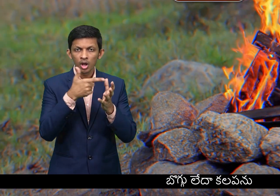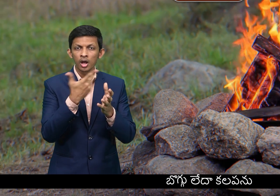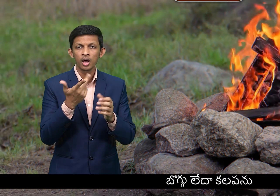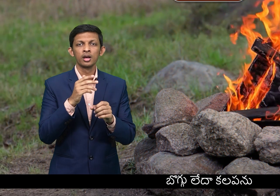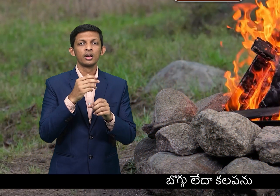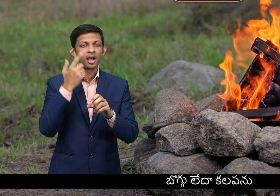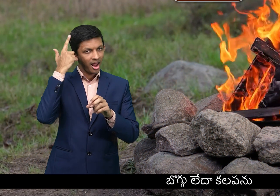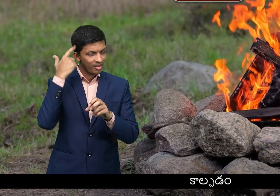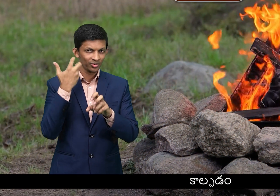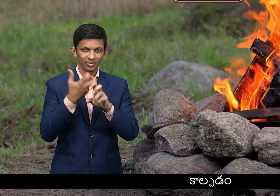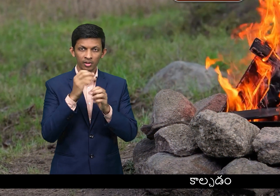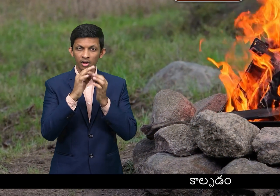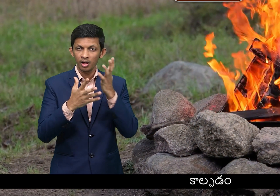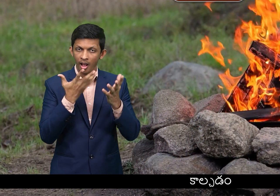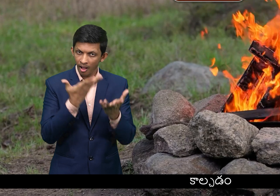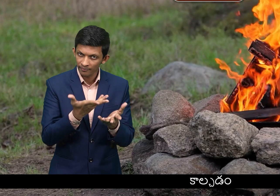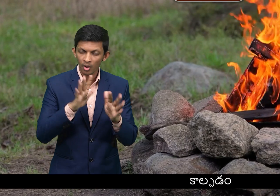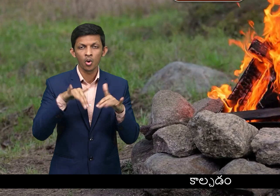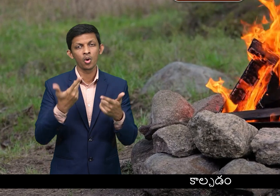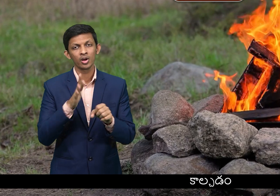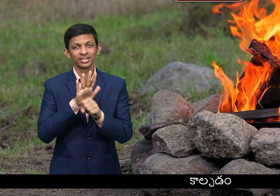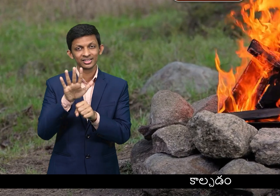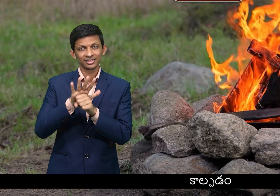బొగ్గు లేదా కలపను కాల్చడం,